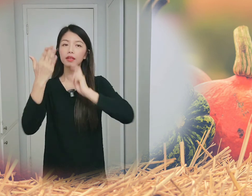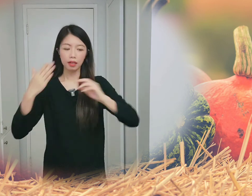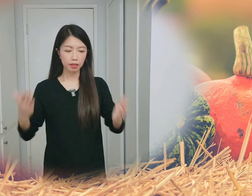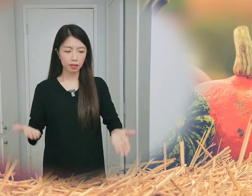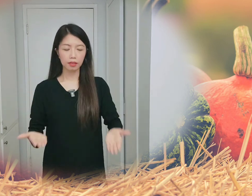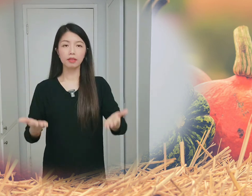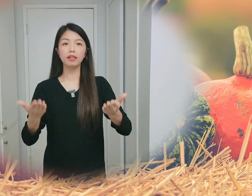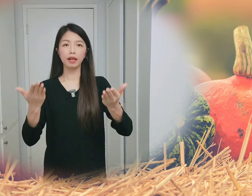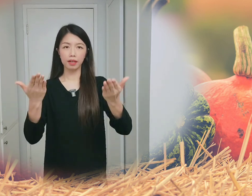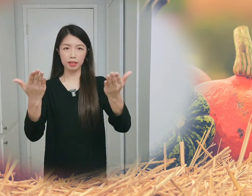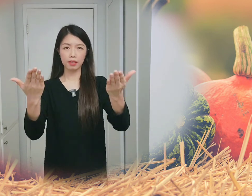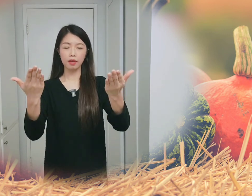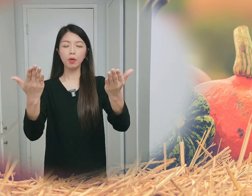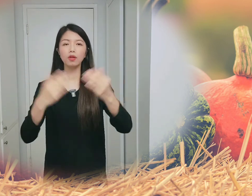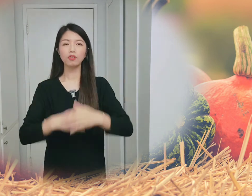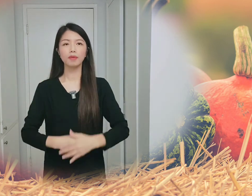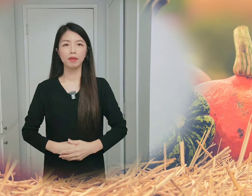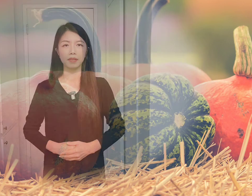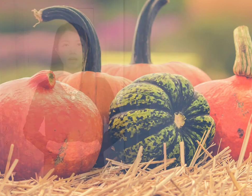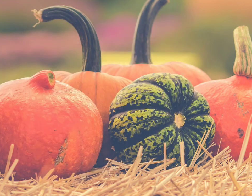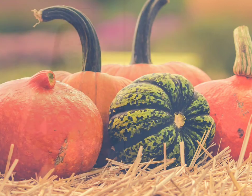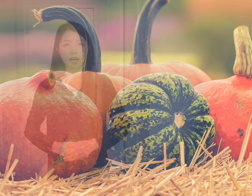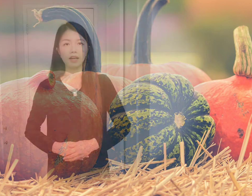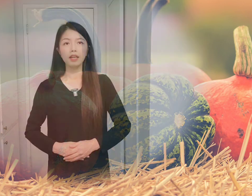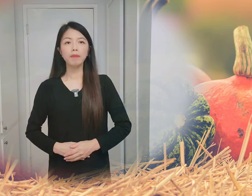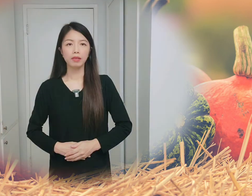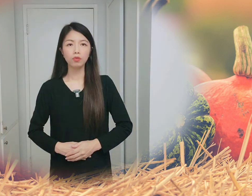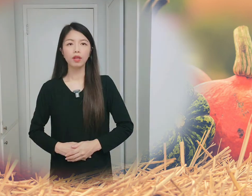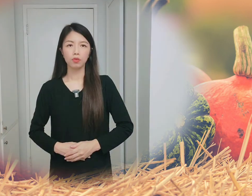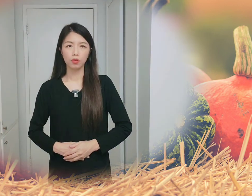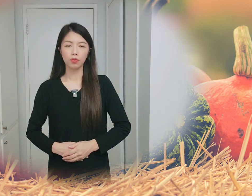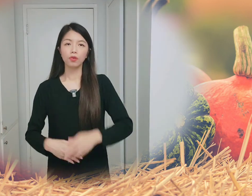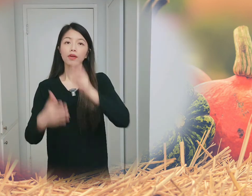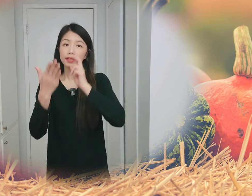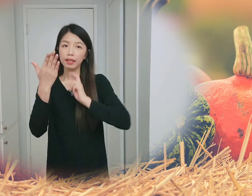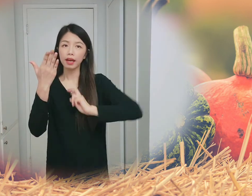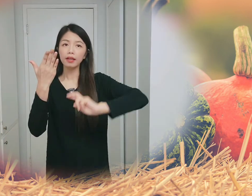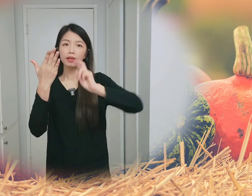찬양을 드리다까지 표현해 주시면 됩니다. 찬양하리 만군의 주.